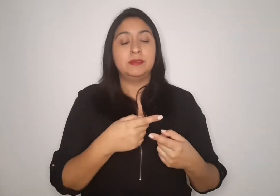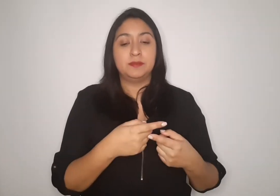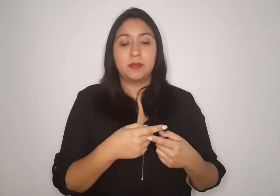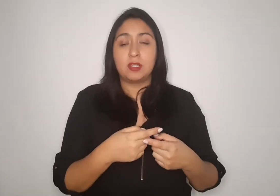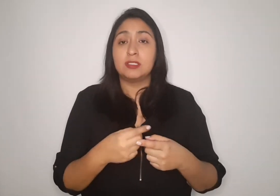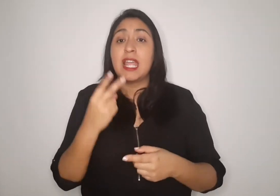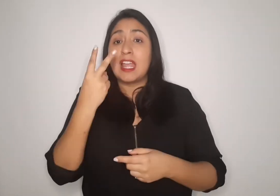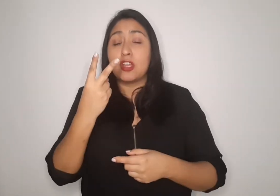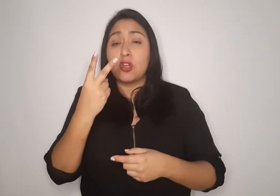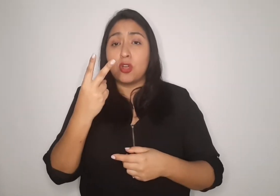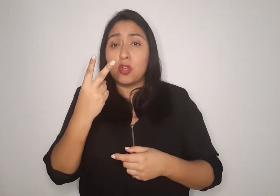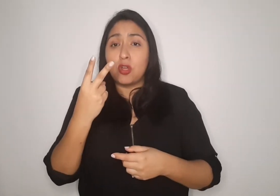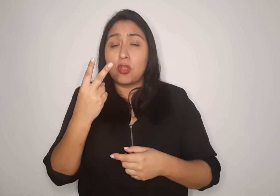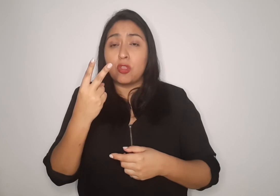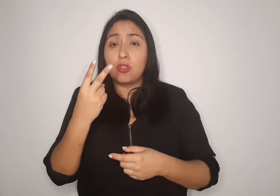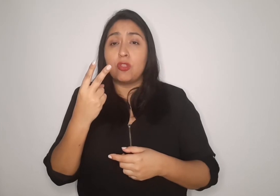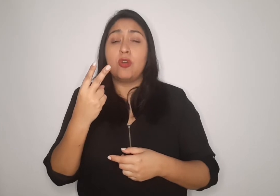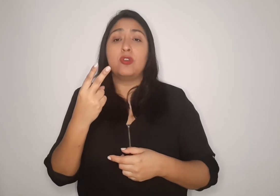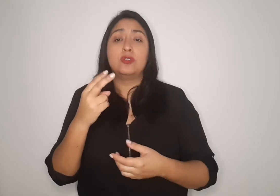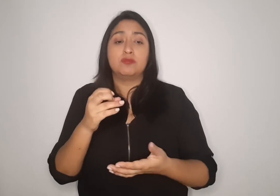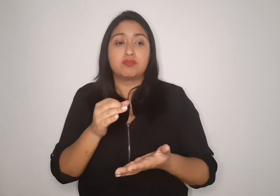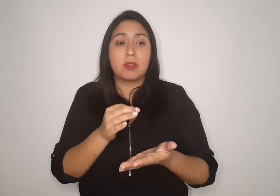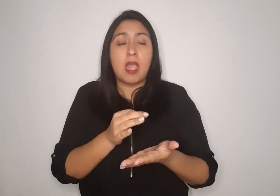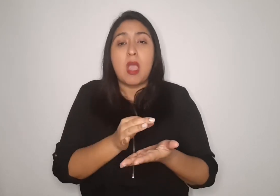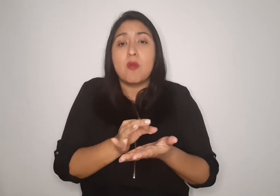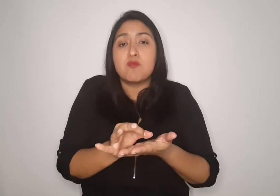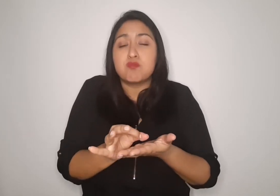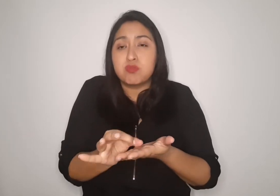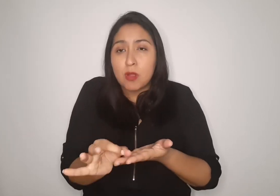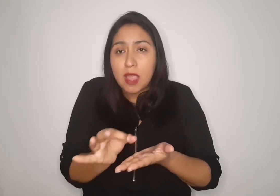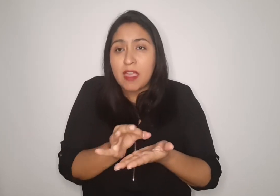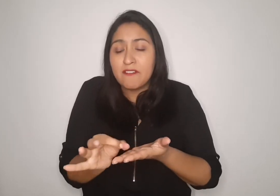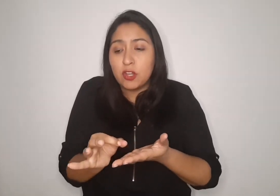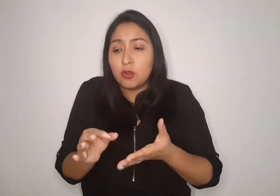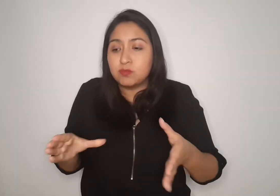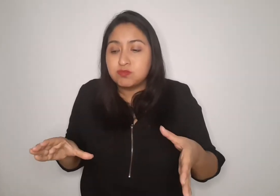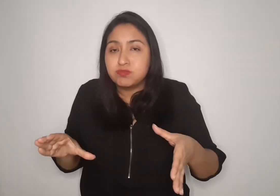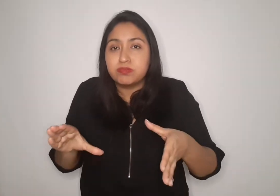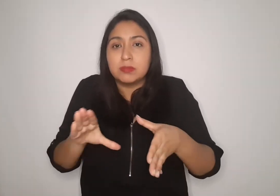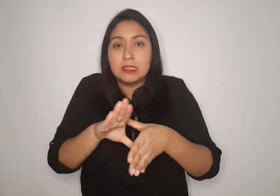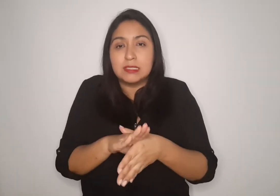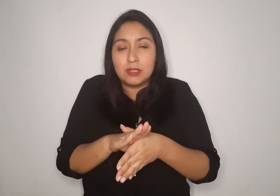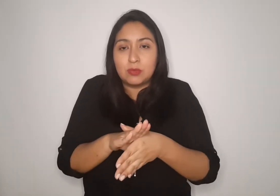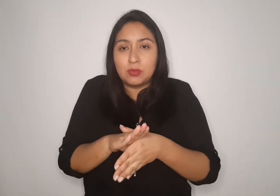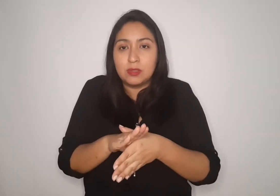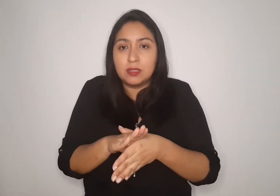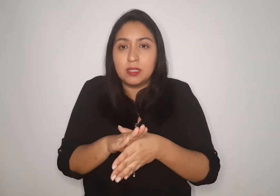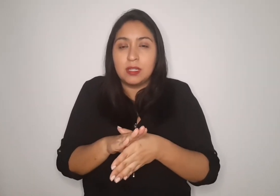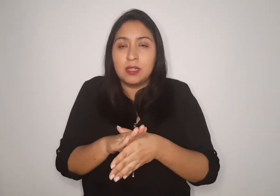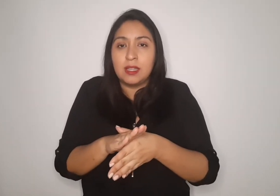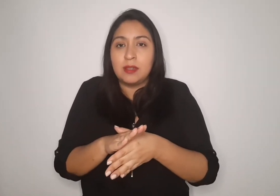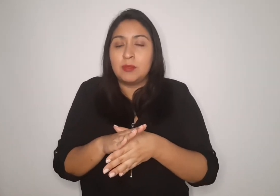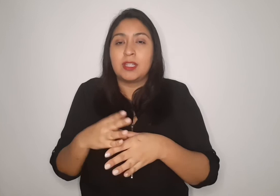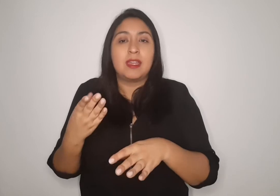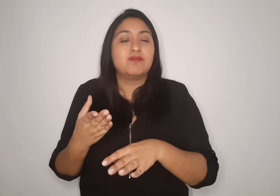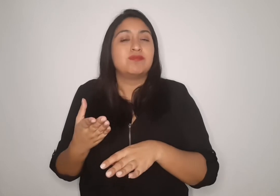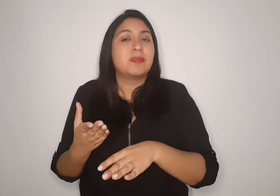pueblos se juntan acá, en este parlamento, por lo que te dije antes, porque no había comunicación, ¿ya? Y